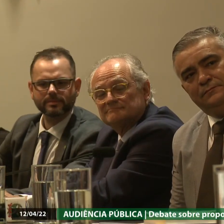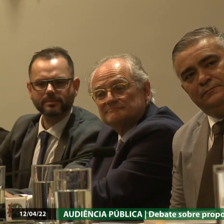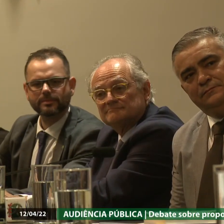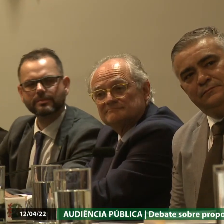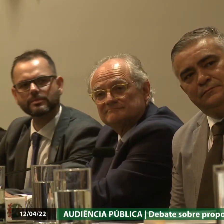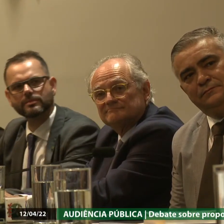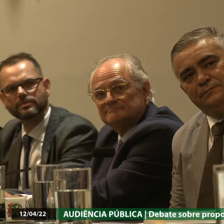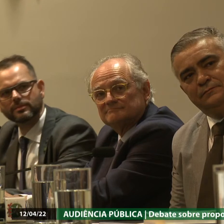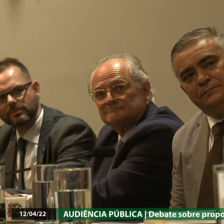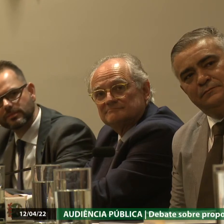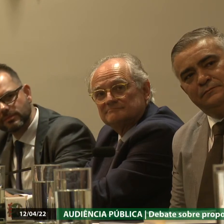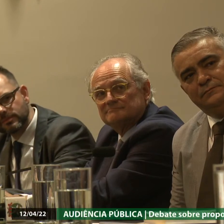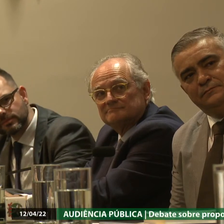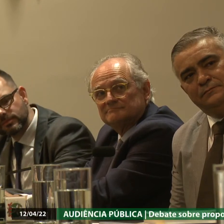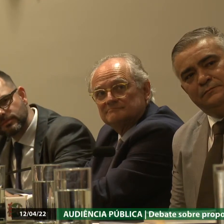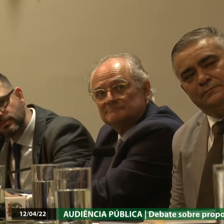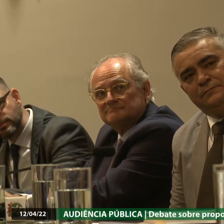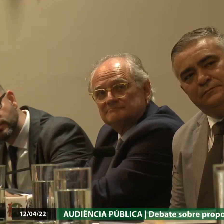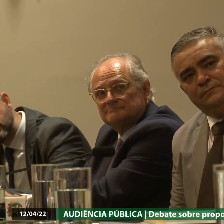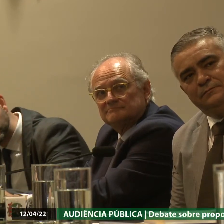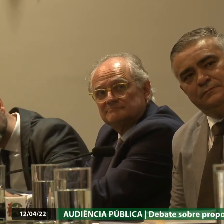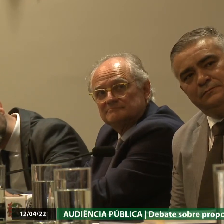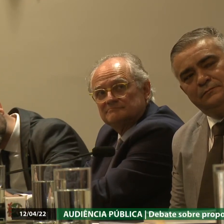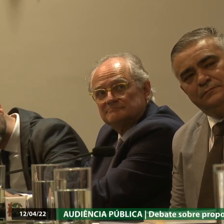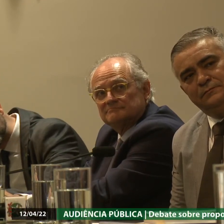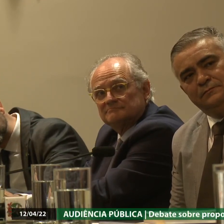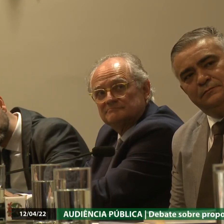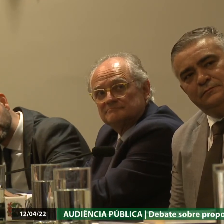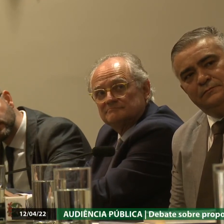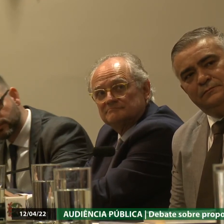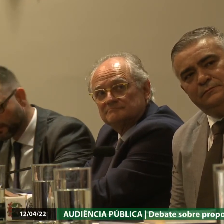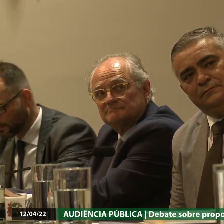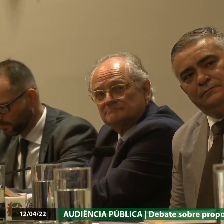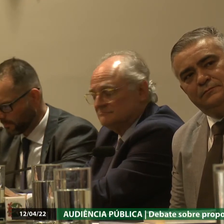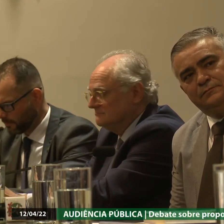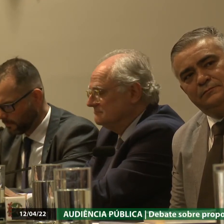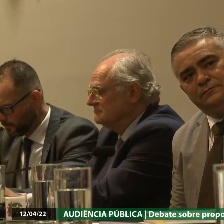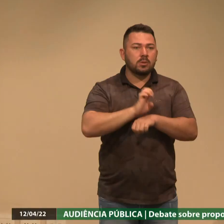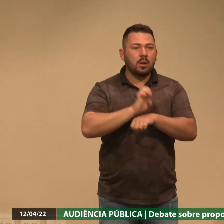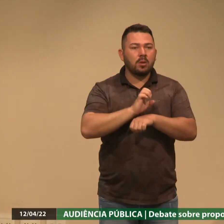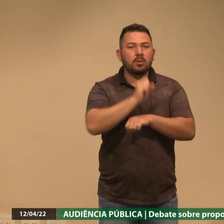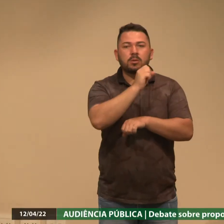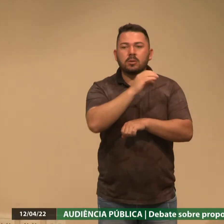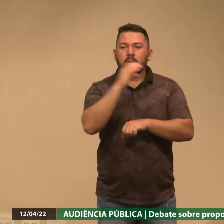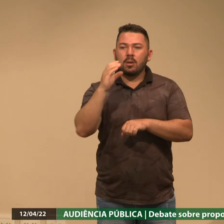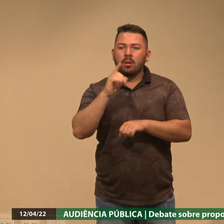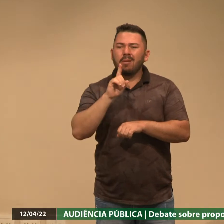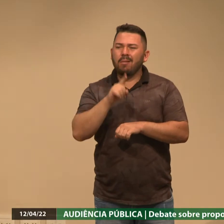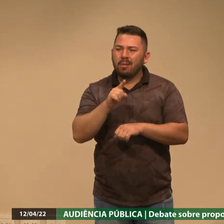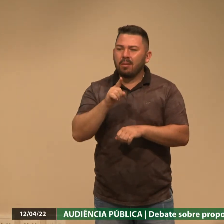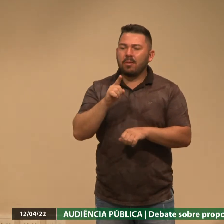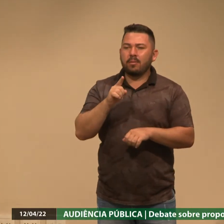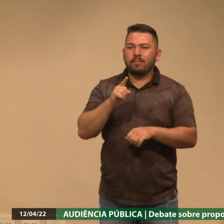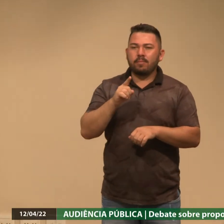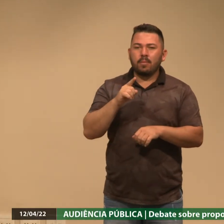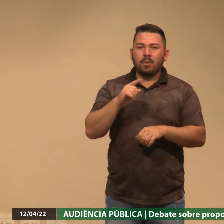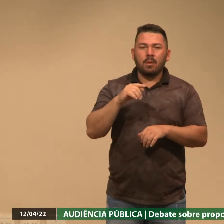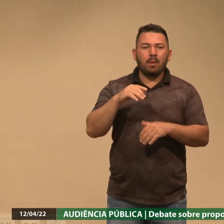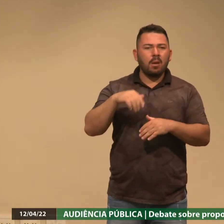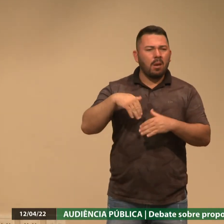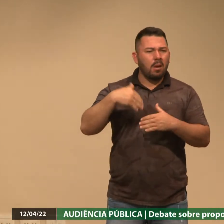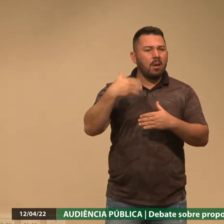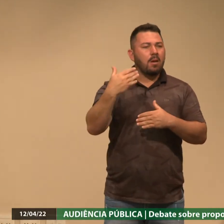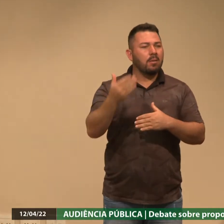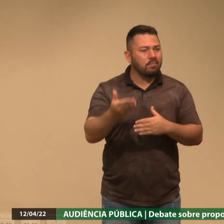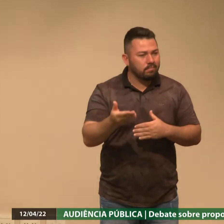deputado Sargento Lima nosso Estado de Santa Catarina é o estado que além de